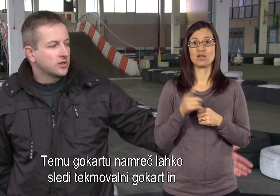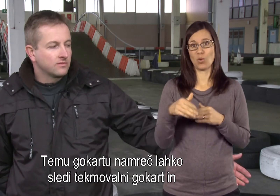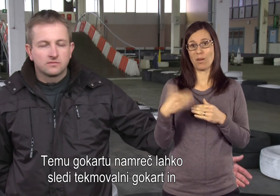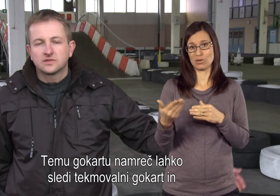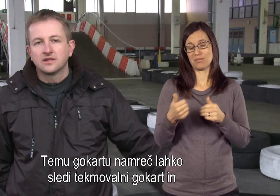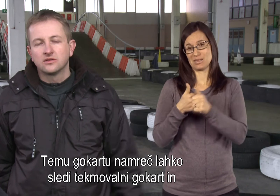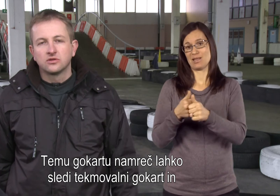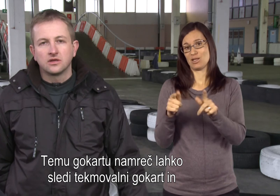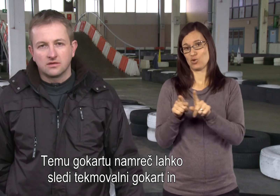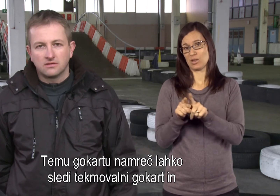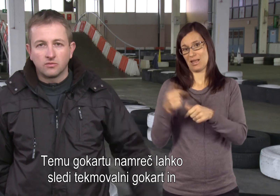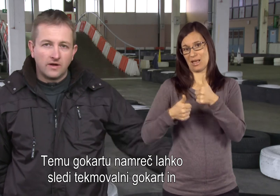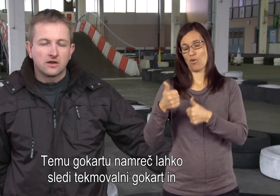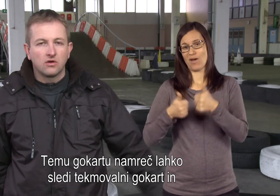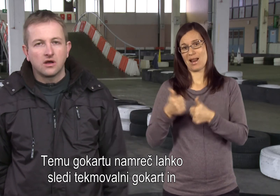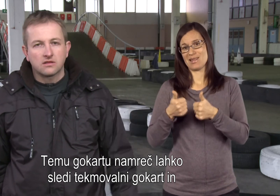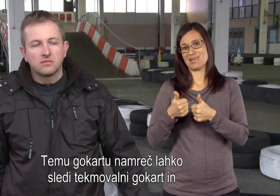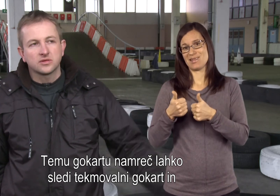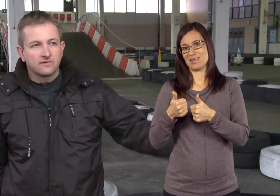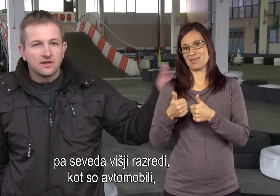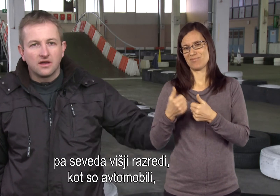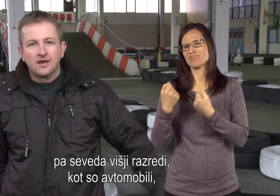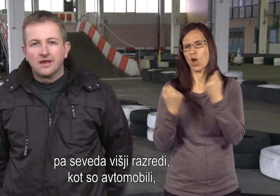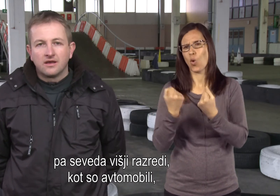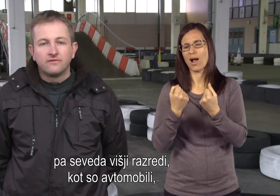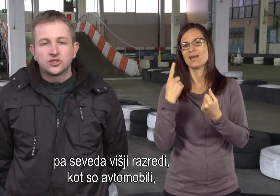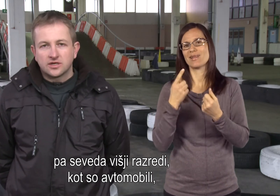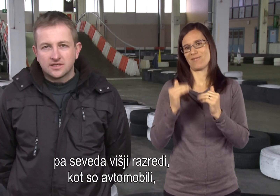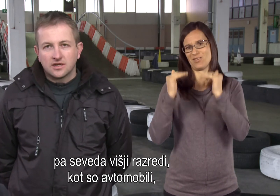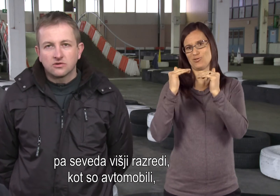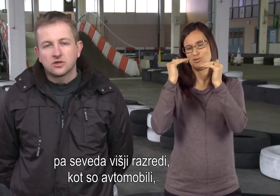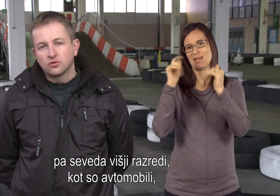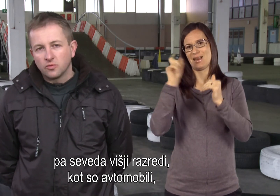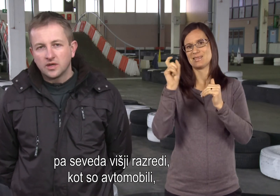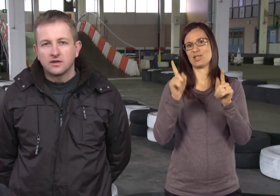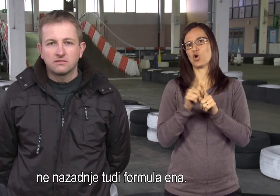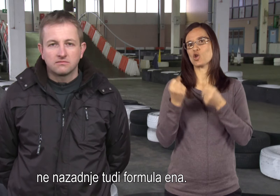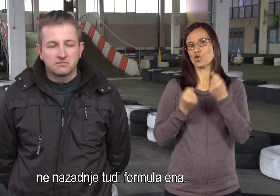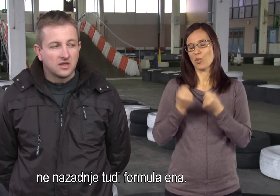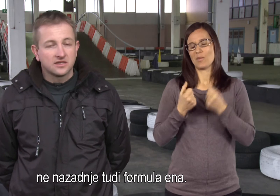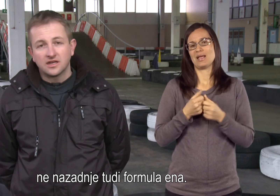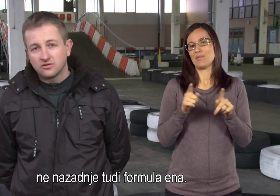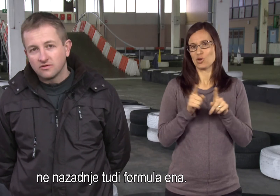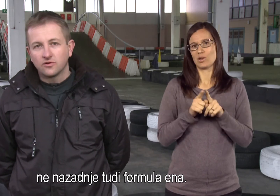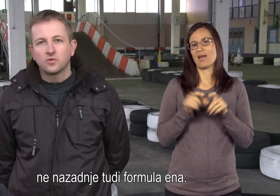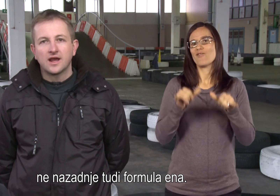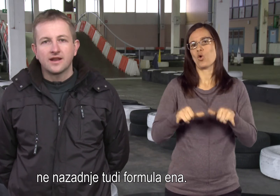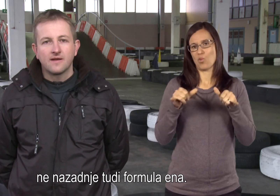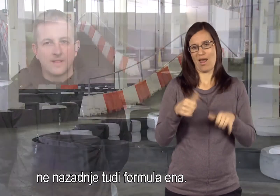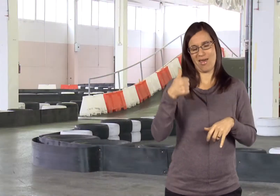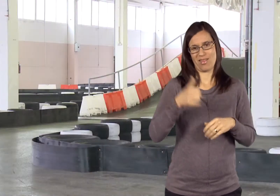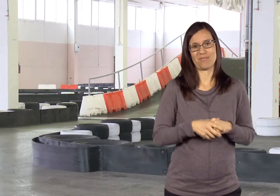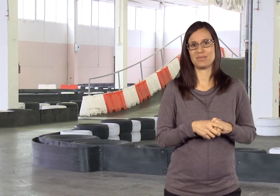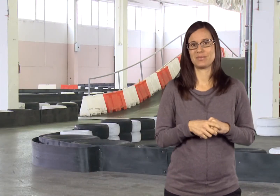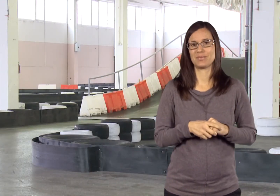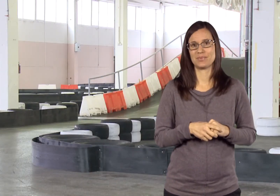kar potem sledi tudi tekmovalni go-kart in pa seveda višji razredi, kot so avtomobili, ne nazadnje tudi Formula 1.